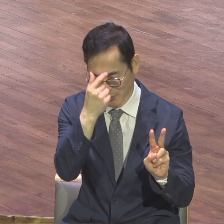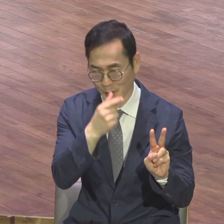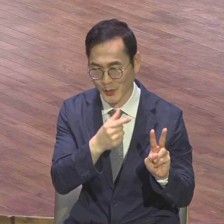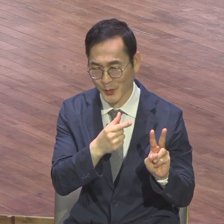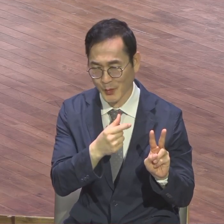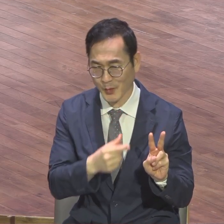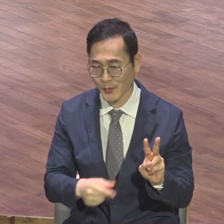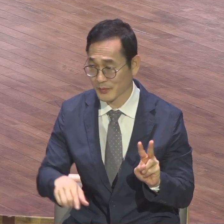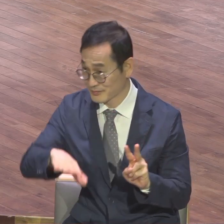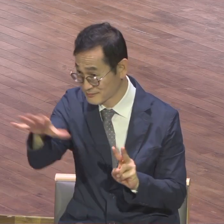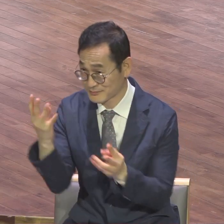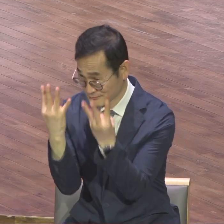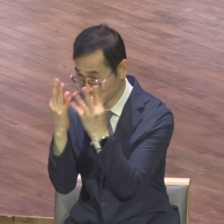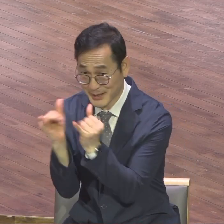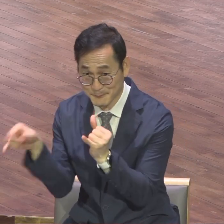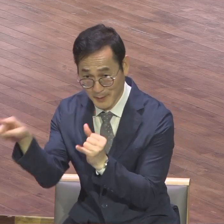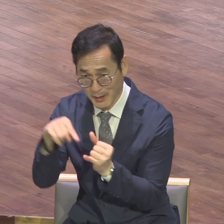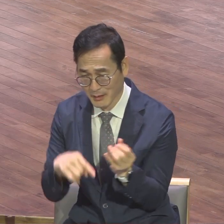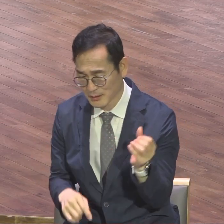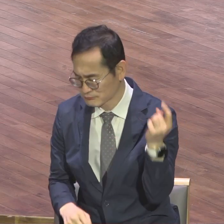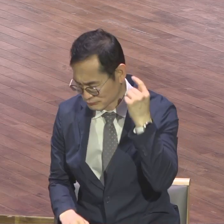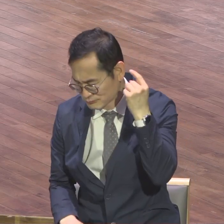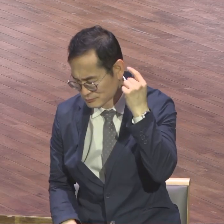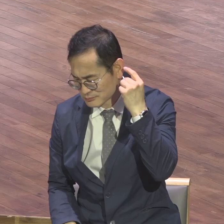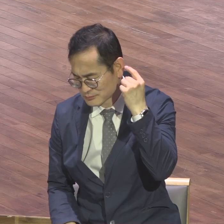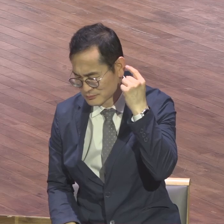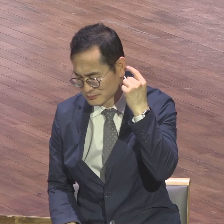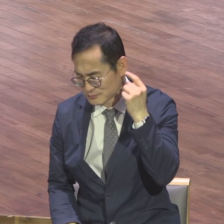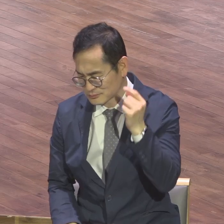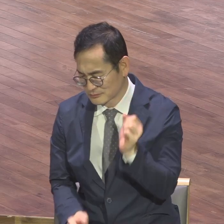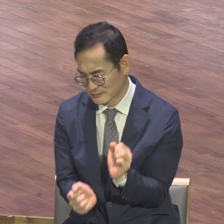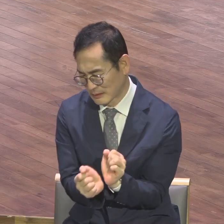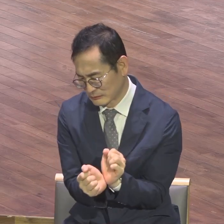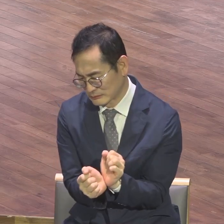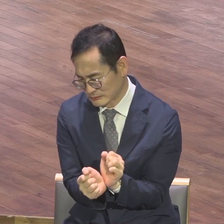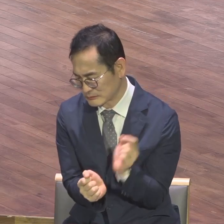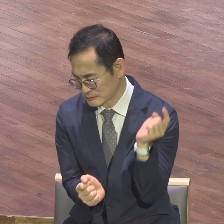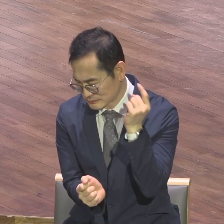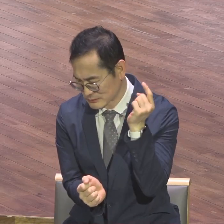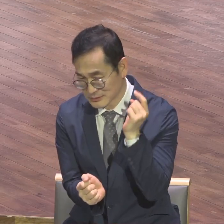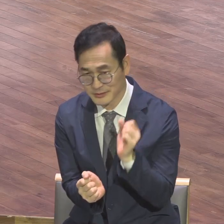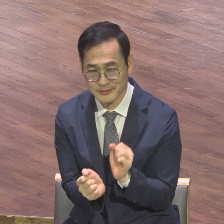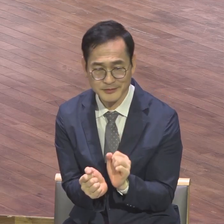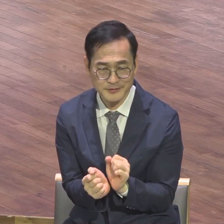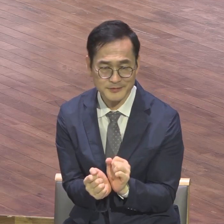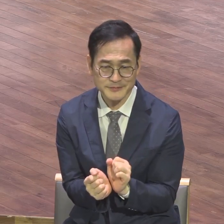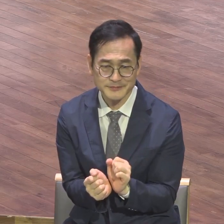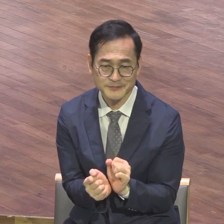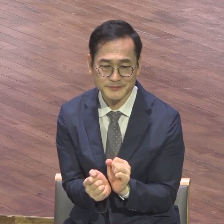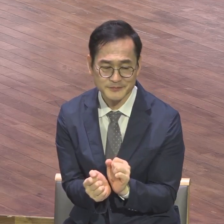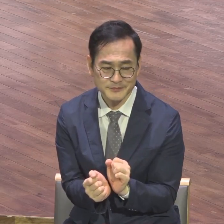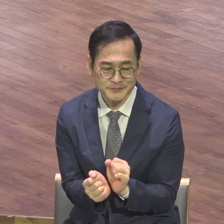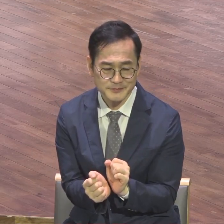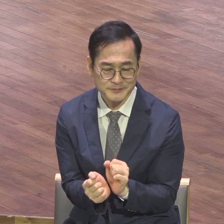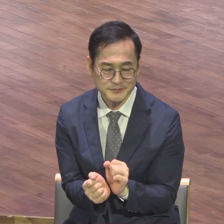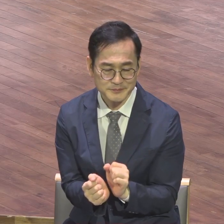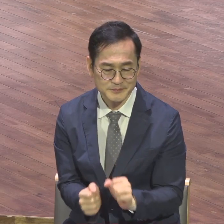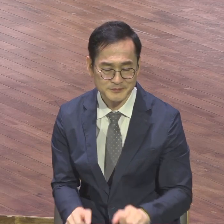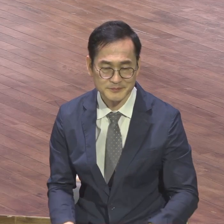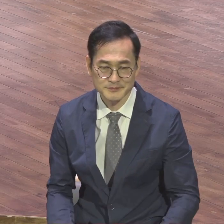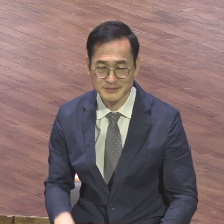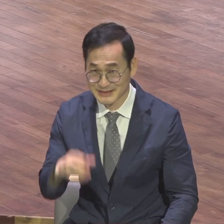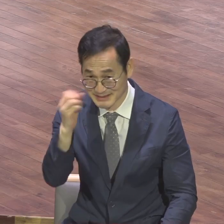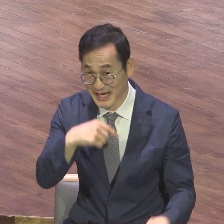안에 있던 죄수들이 듣더라 그랬어요. 죄수들이 다 그걸 들었어요. 여기서 쓰인 단어도 일반적으로 소리를 듣는다는